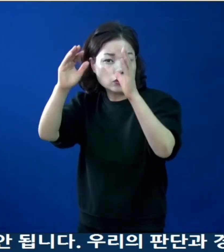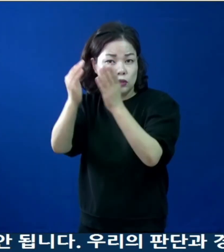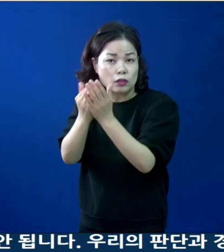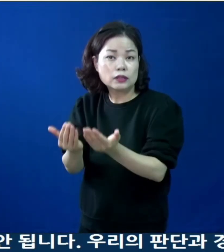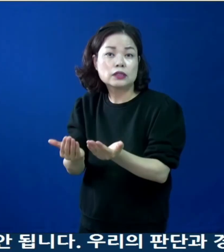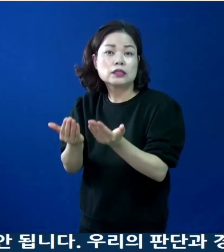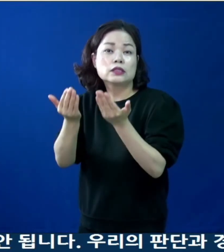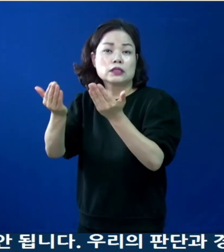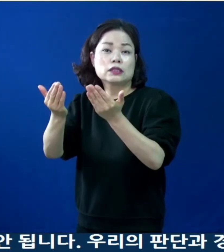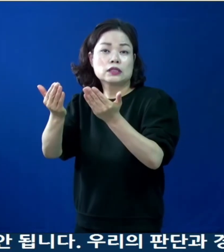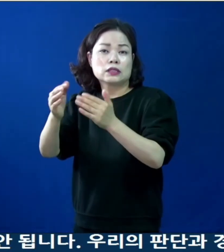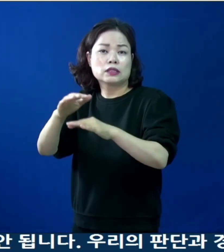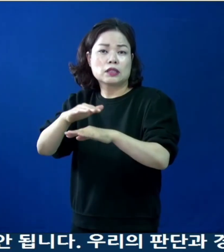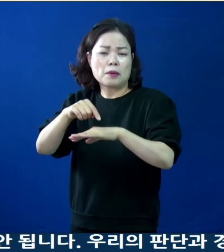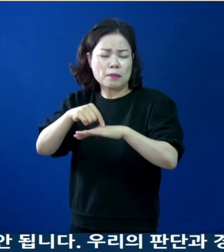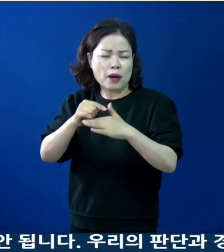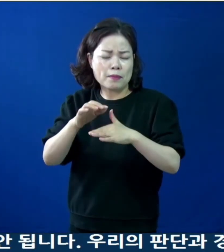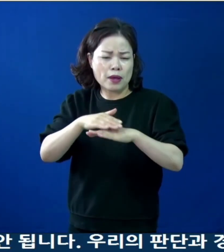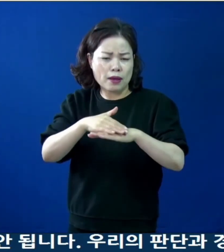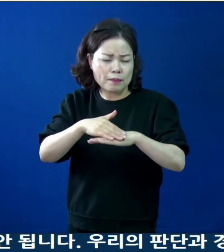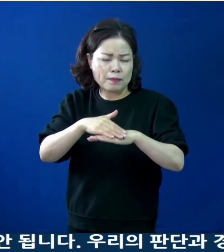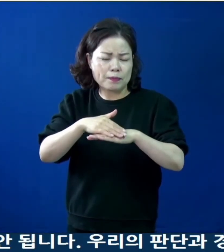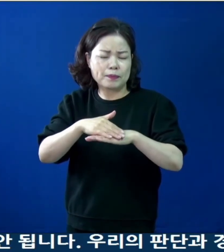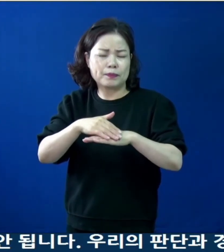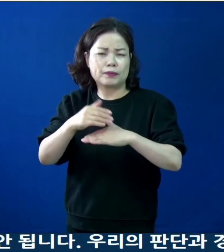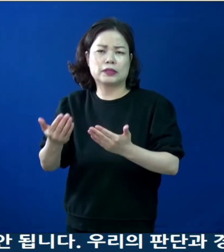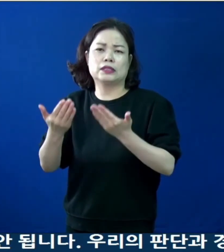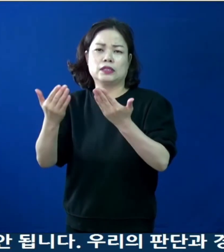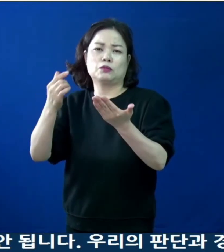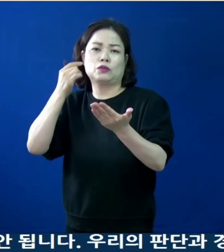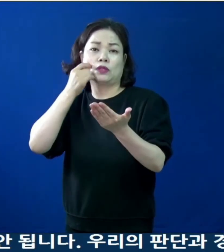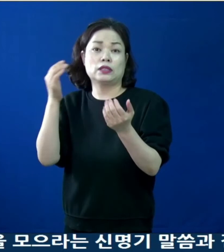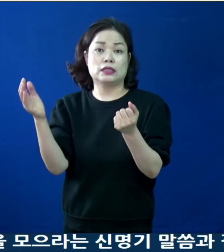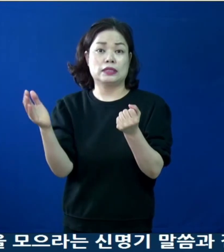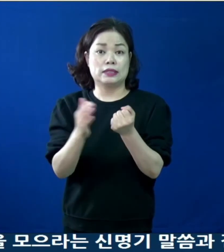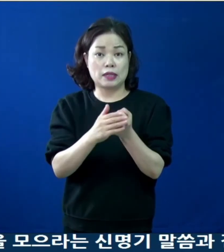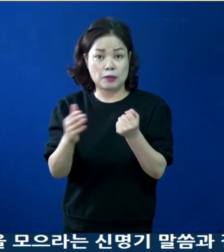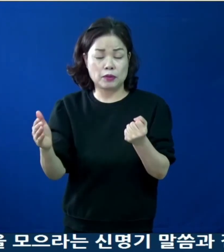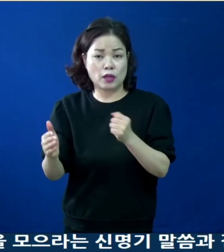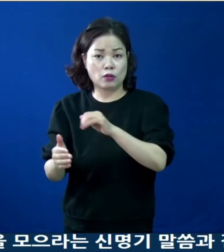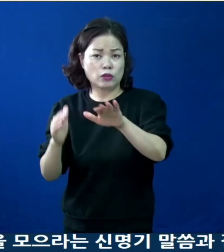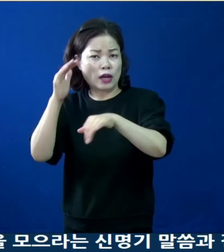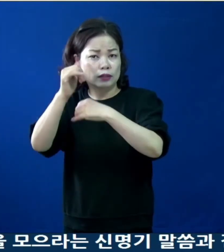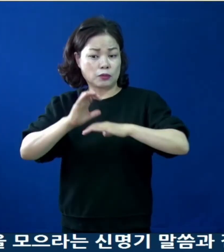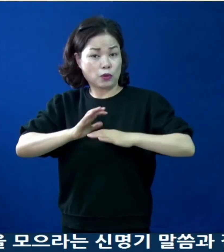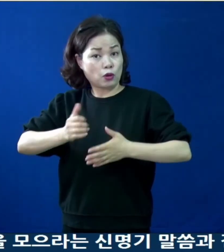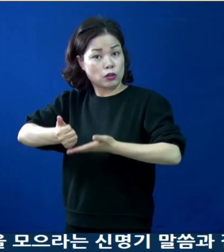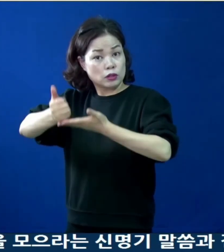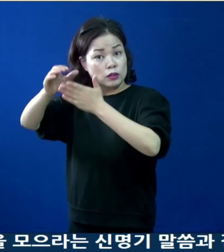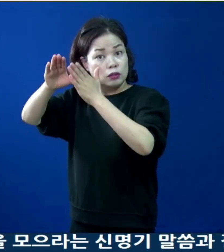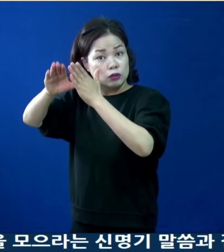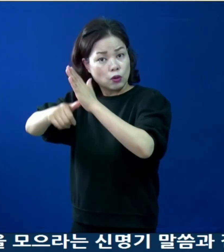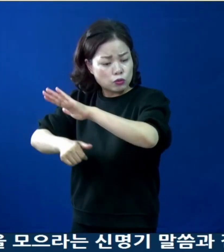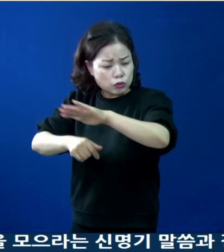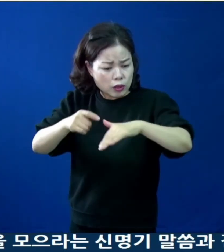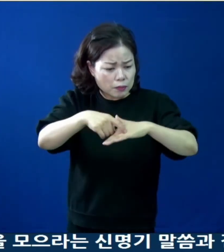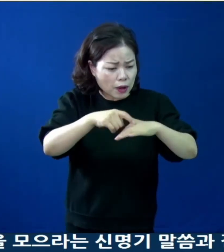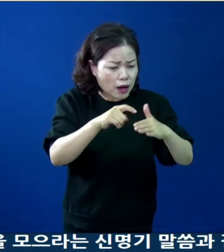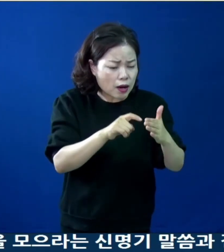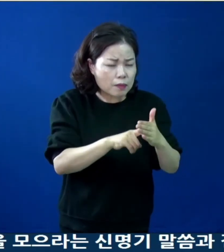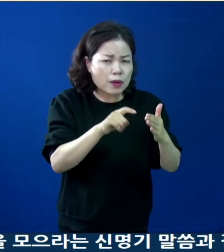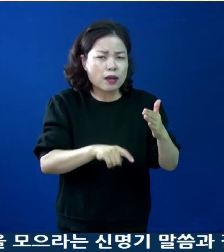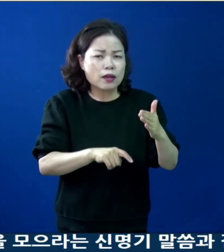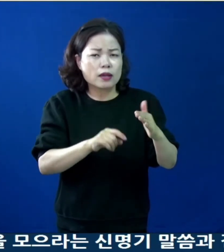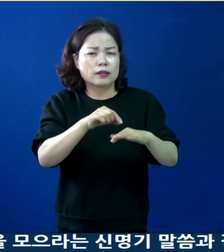나아가는 그 가죽, 마음의 가죽을 잘라내지 못했기 때문이에요. 우리는 하나님을 경유할 때 우리 마음을 덮고 있는